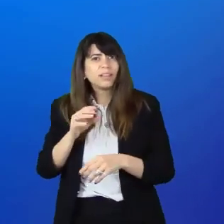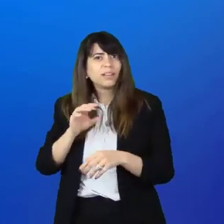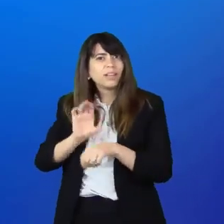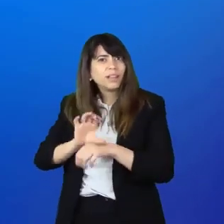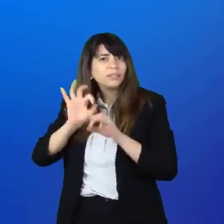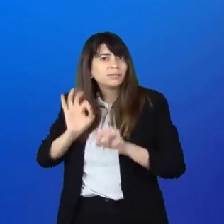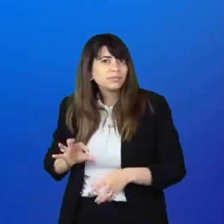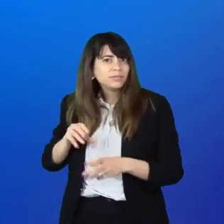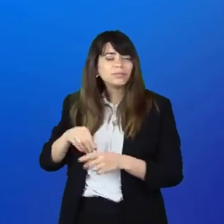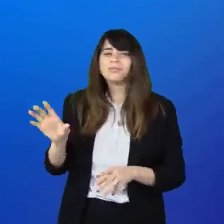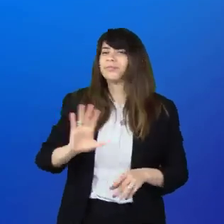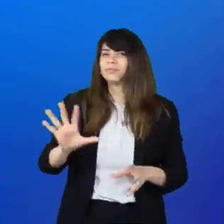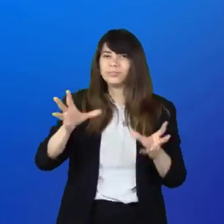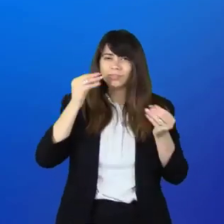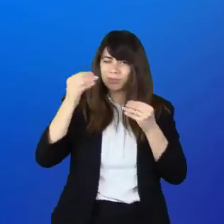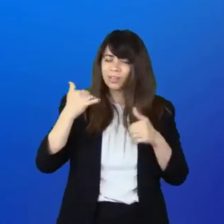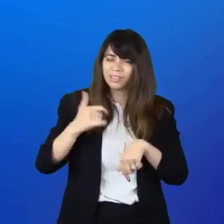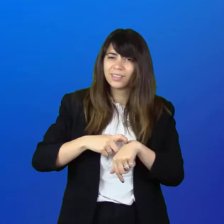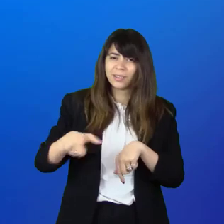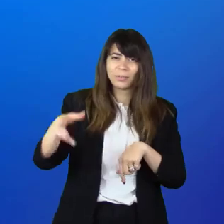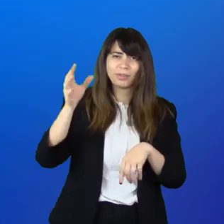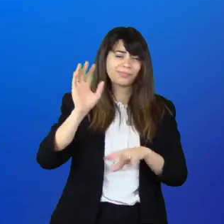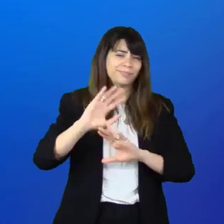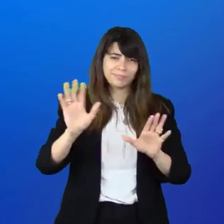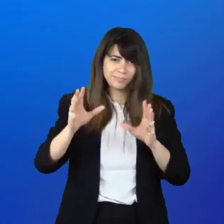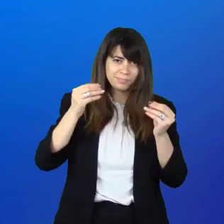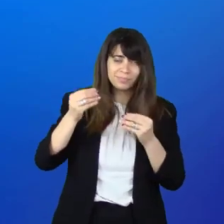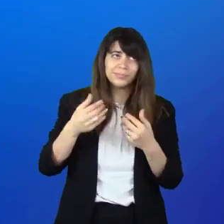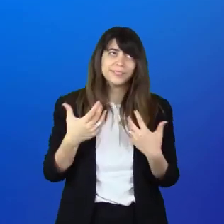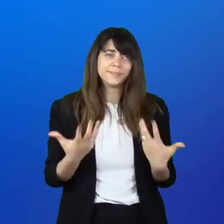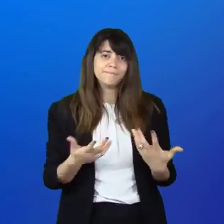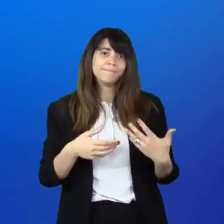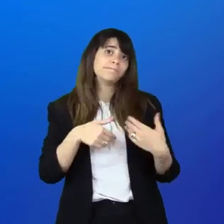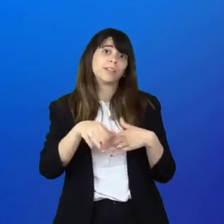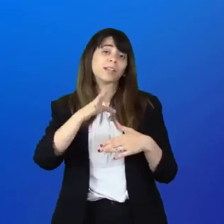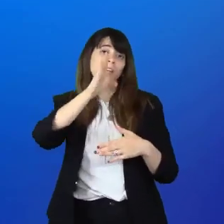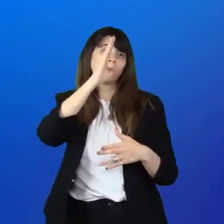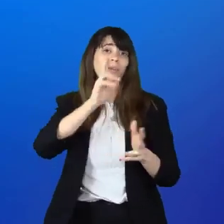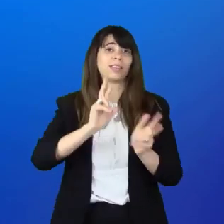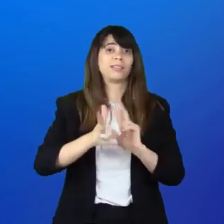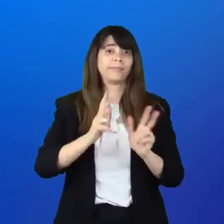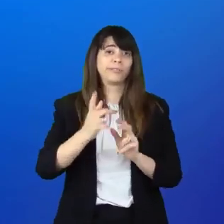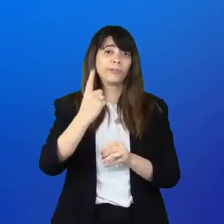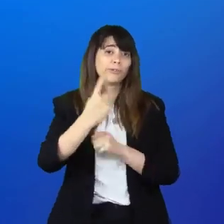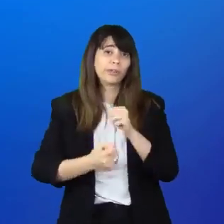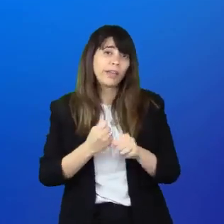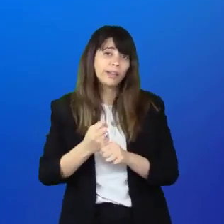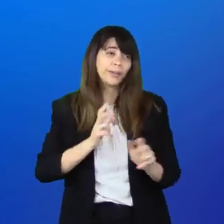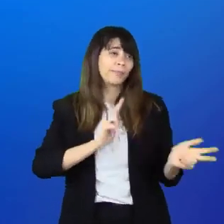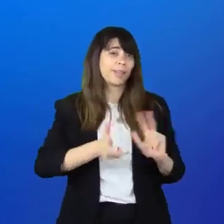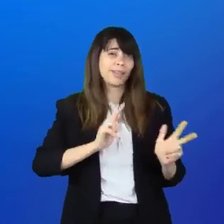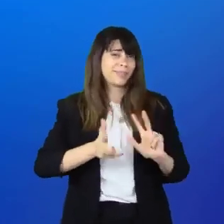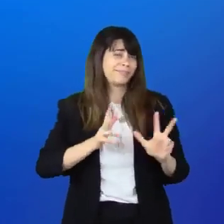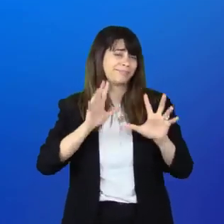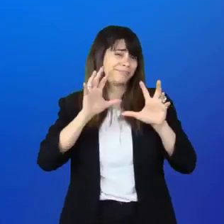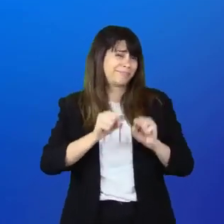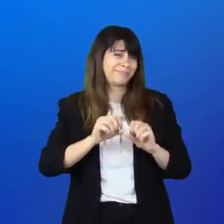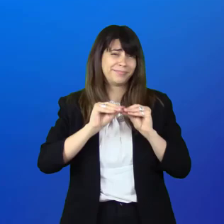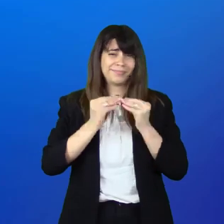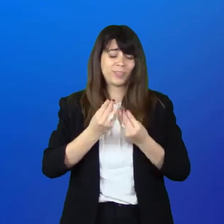1 año solamente de lengua de señas, ¿para qué? Quiero tener clases comunes. Y me dijeron, bueno, que no me preocupe, que iba a haber tiempo. Entonces estuve 1 año aprendiendo lengua